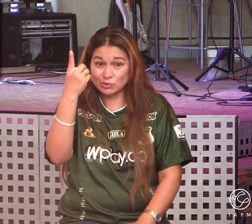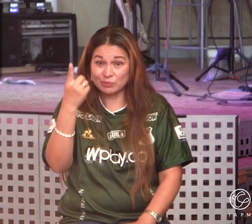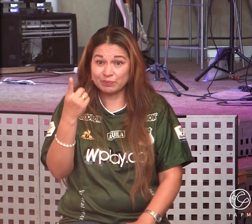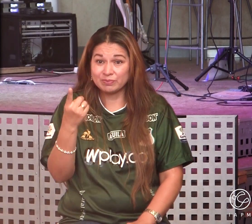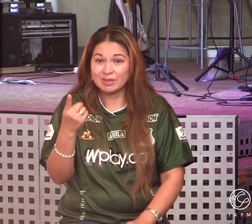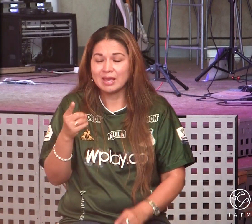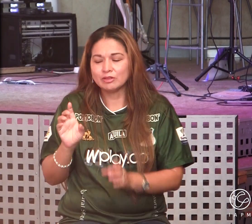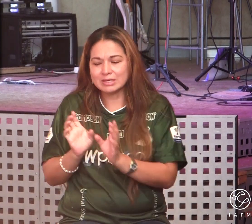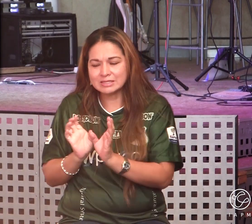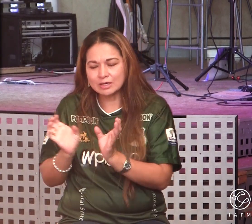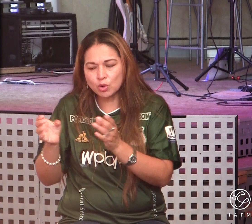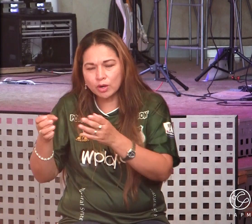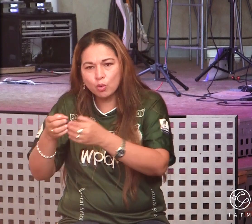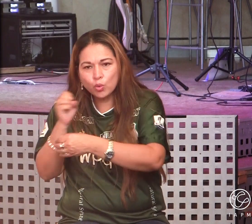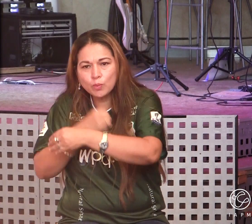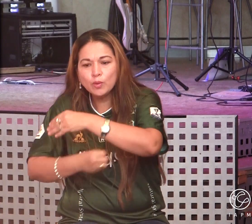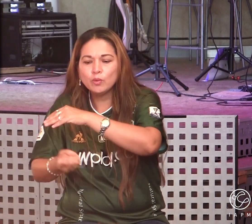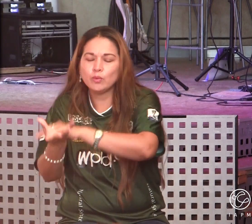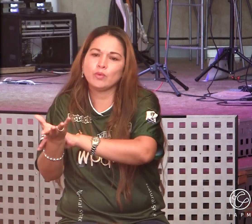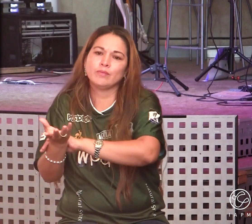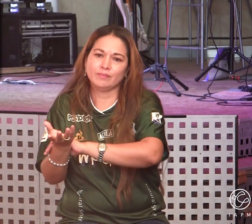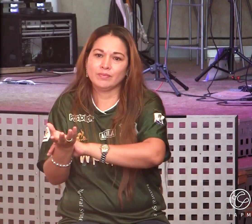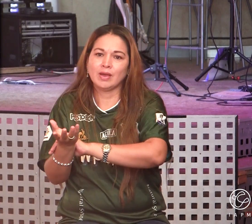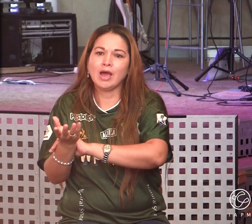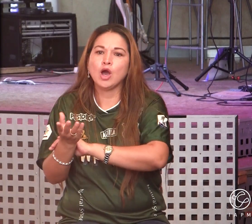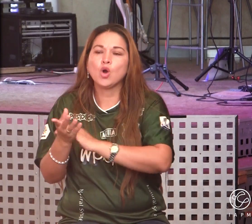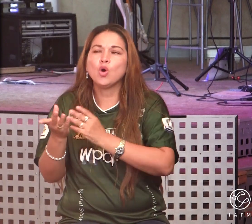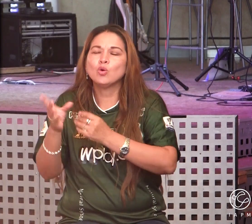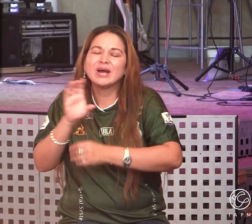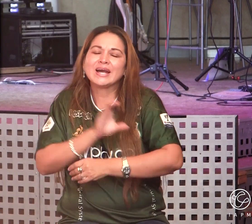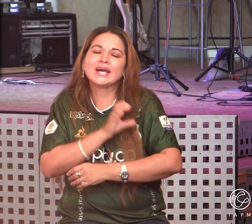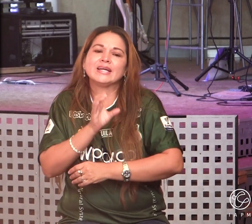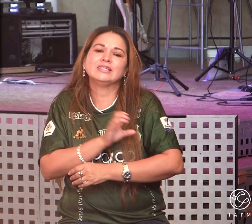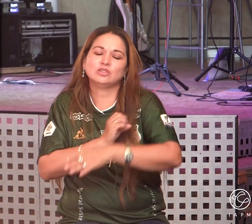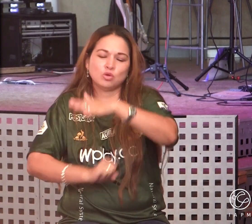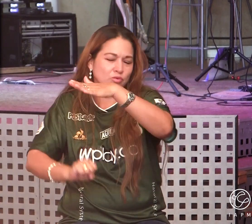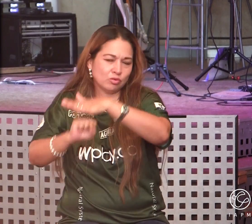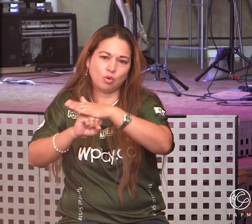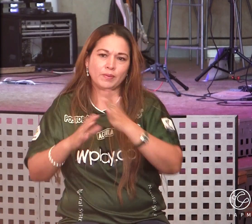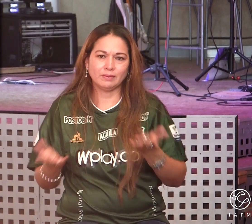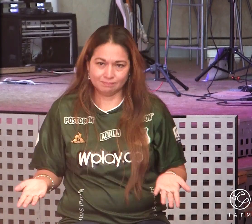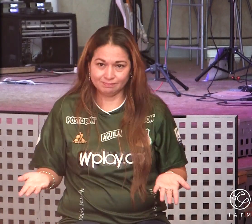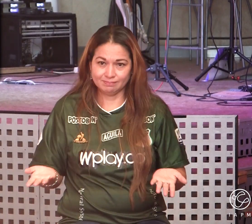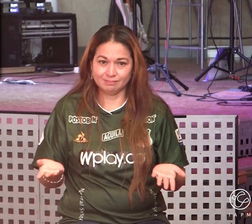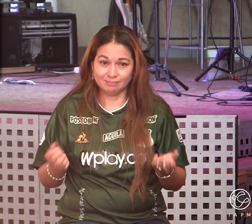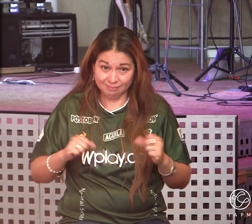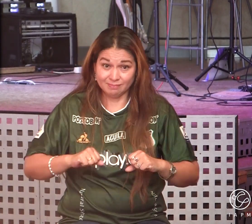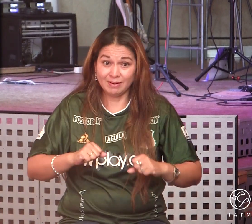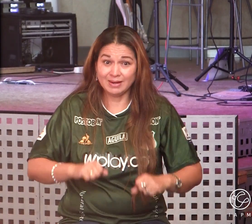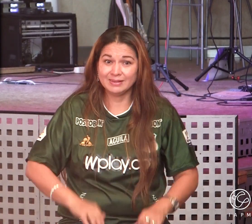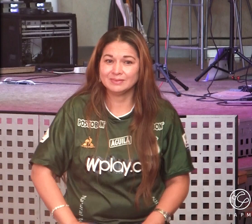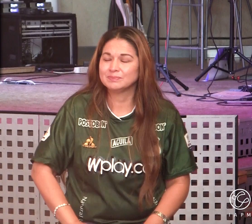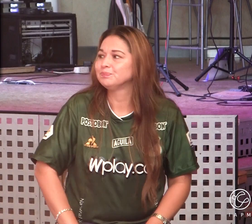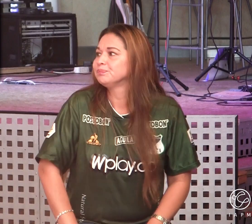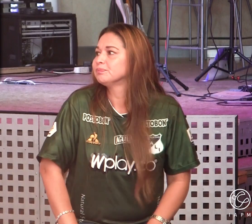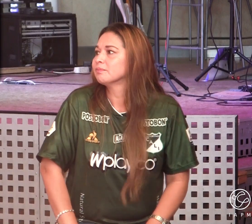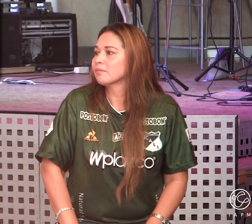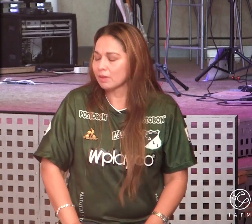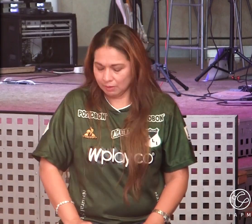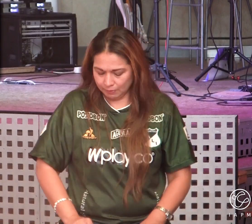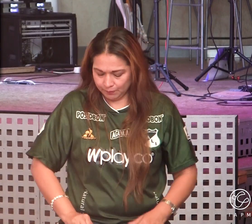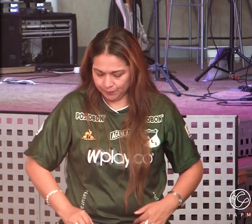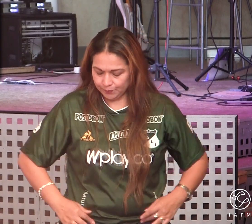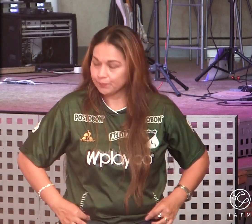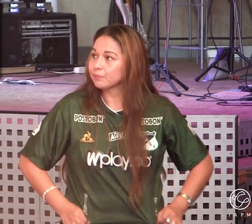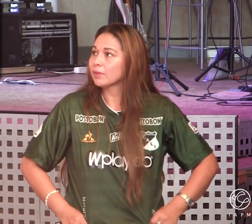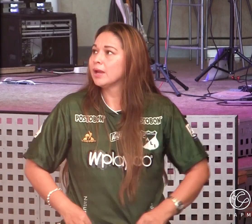Génesis y te quiero mostrar 2 o 3 cosas centrales en la existencia humana. Me parece que parte del tema de esta